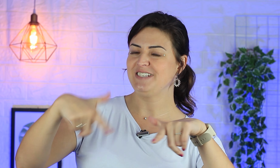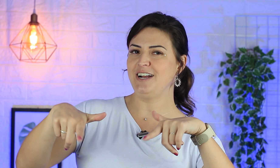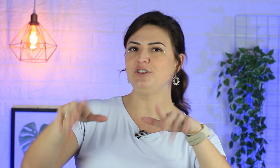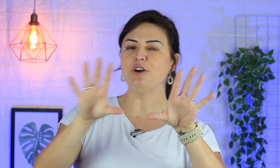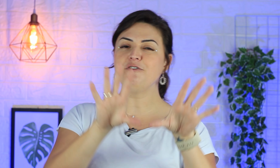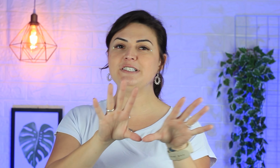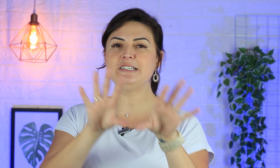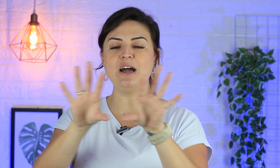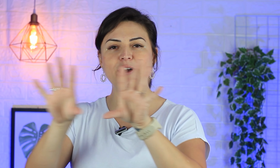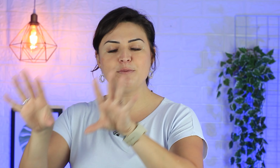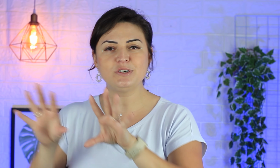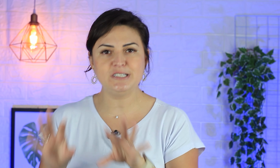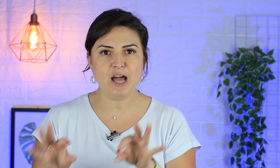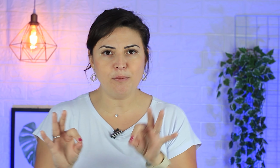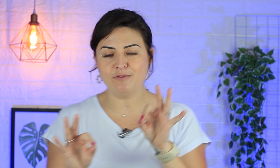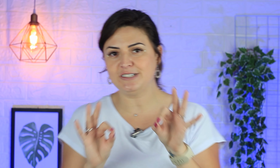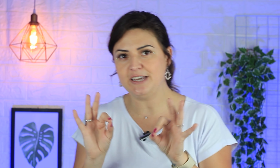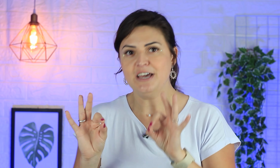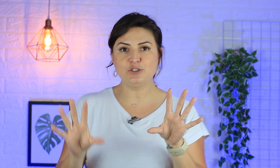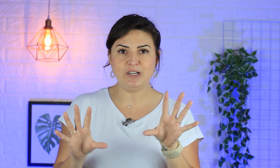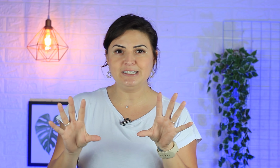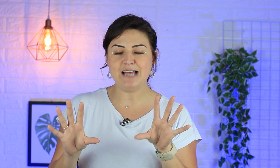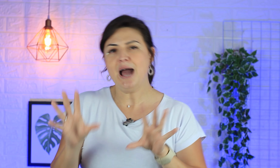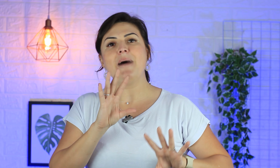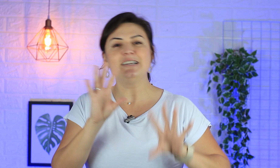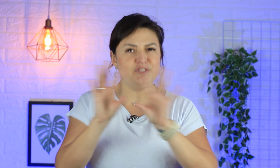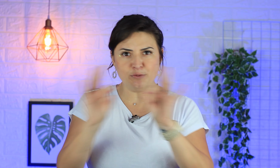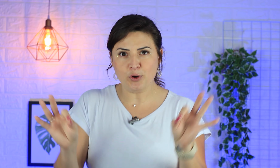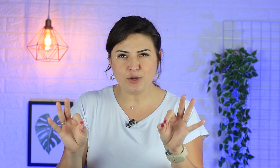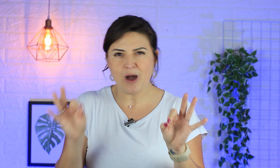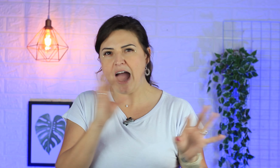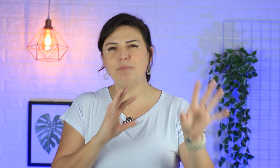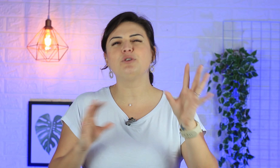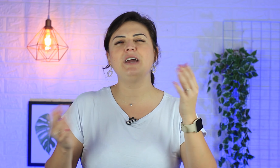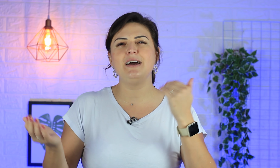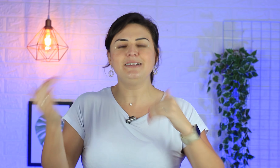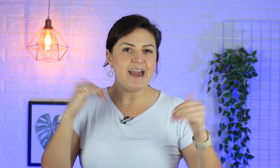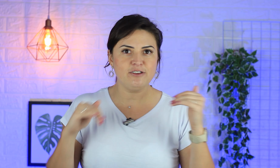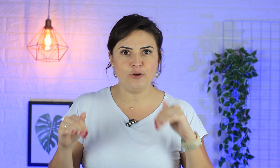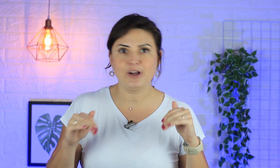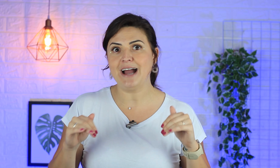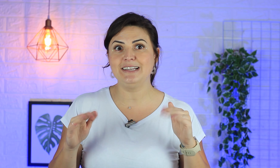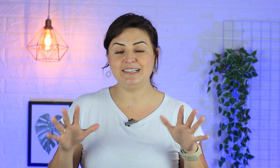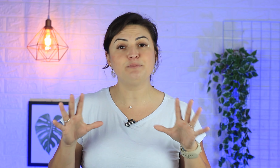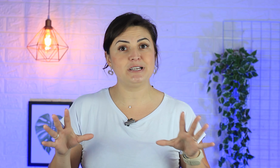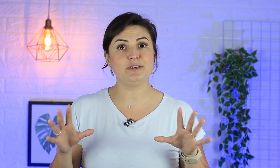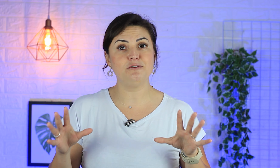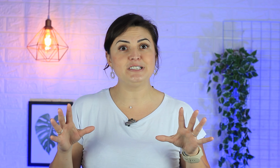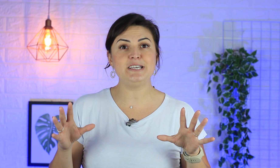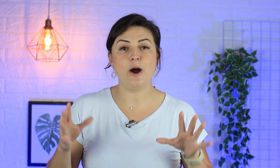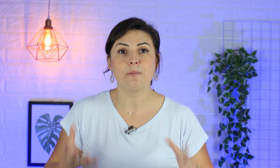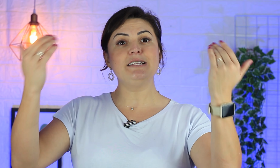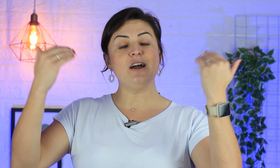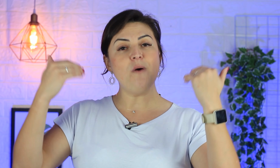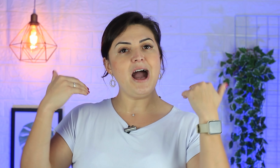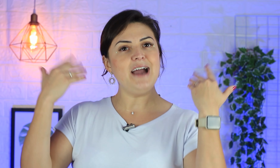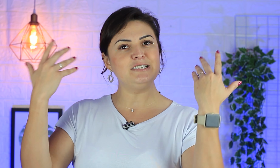Certo? Então eu fiz sinal aqui por sinal pra você visualizar, mas fiz um pouquinho rápido que a ideia é focar aqui na expressão facial. Então a